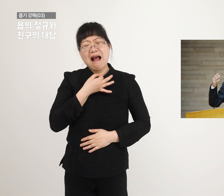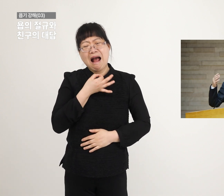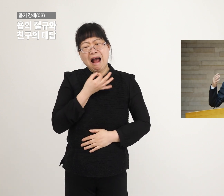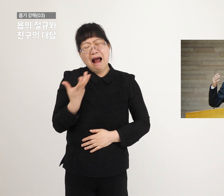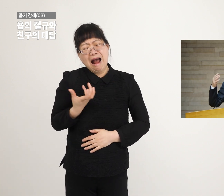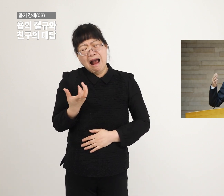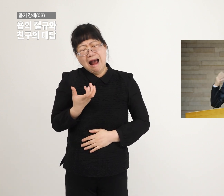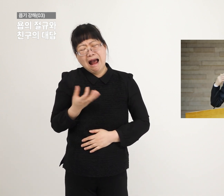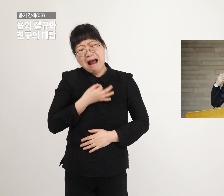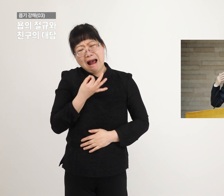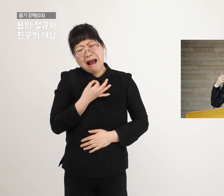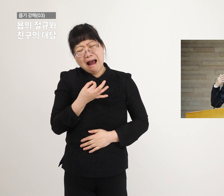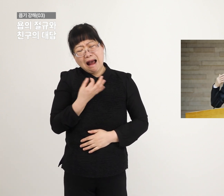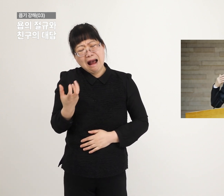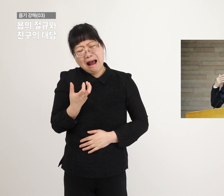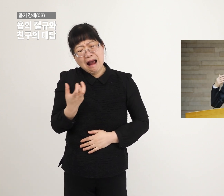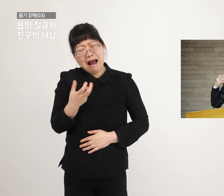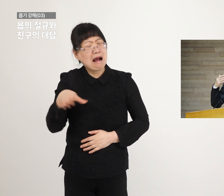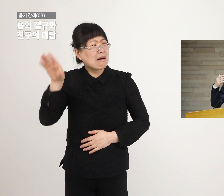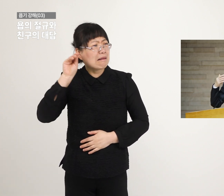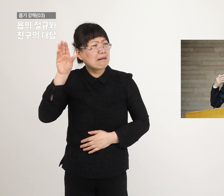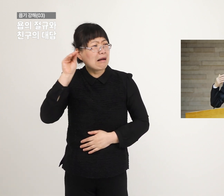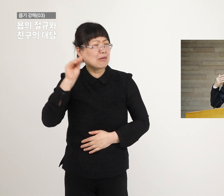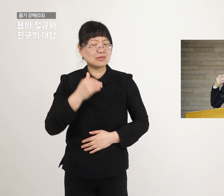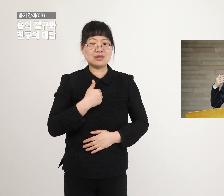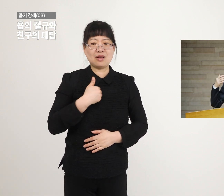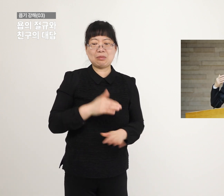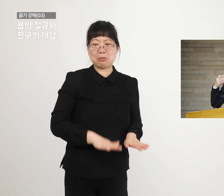신음소리를 들으면서 자랐어요.